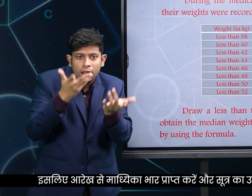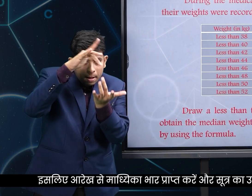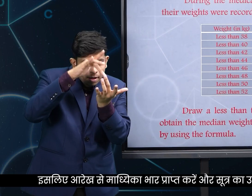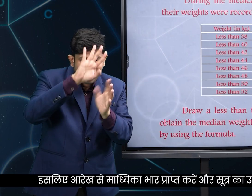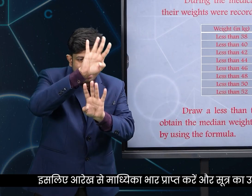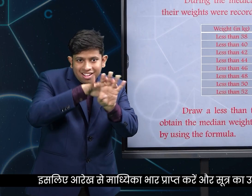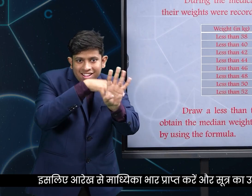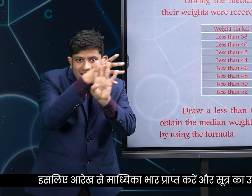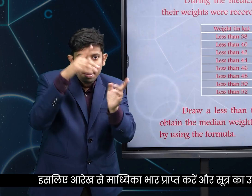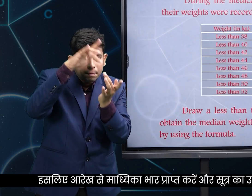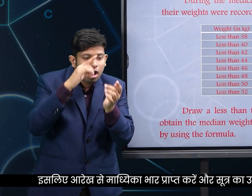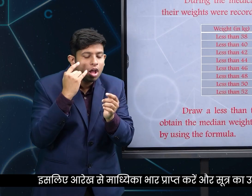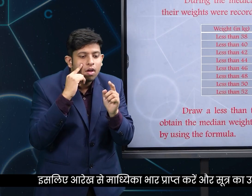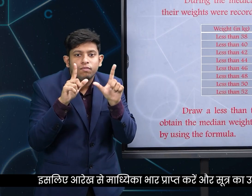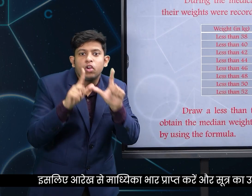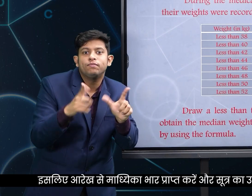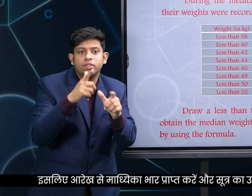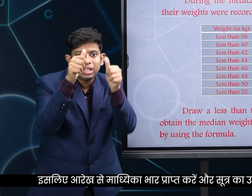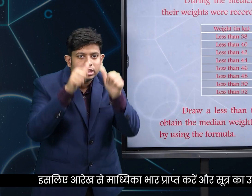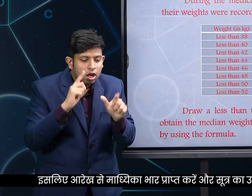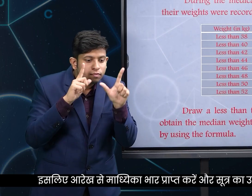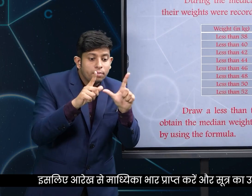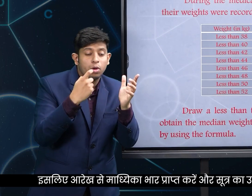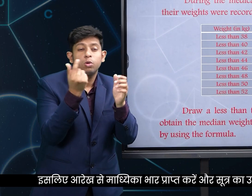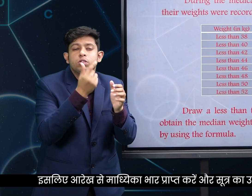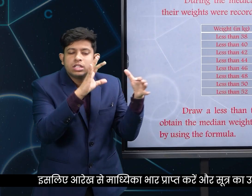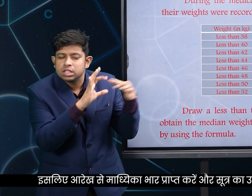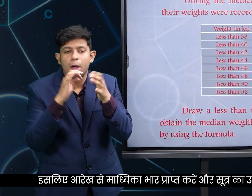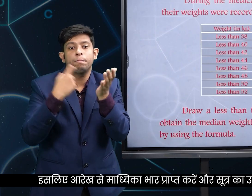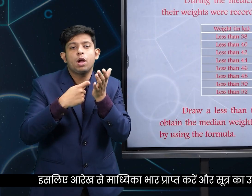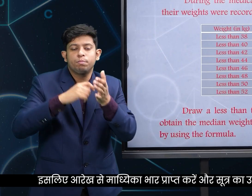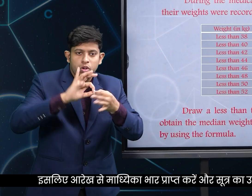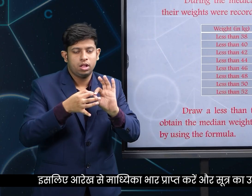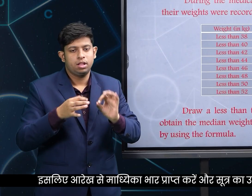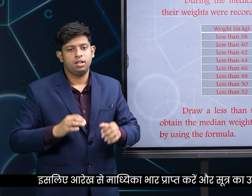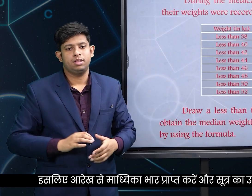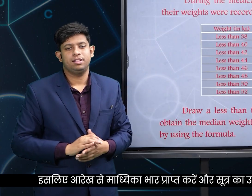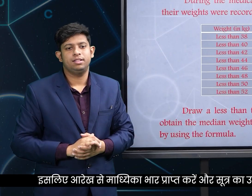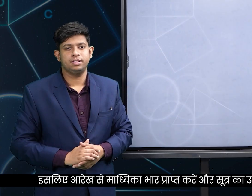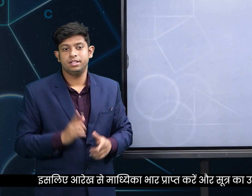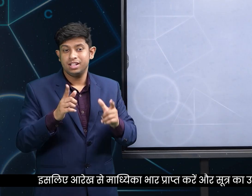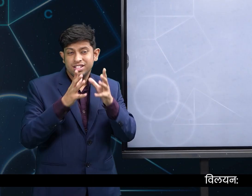माध्यिका बार प्राप्त करें और सूत्र का उपयोग करके परिणाम को सत्यापित करें।